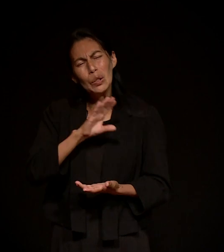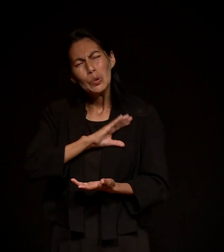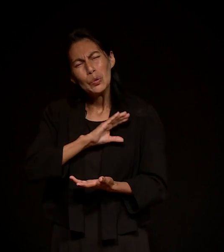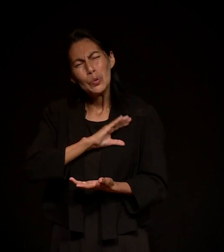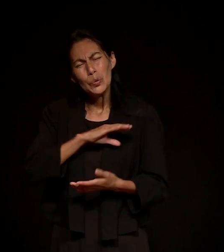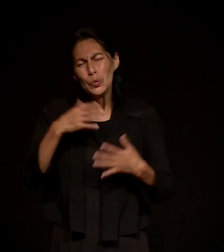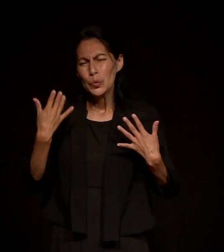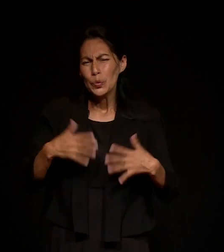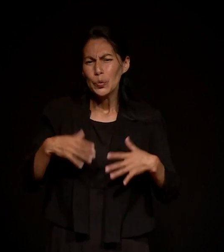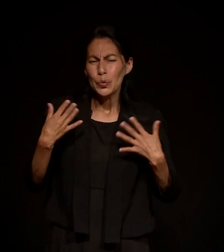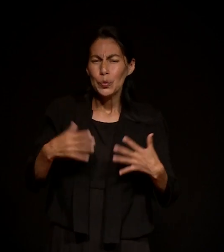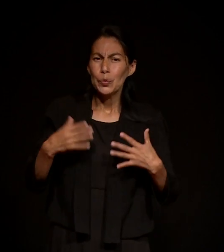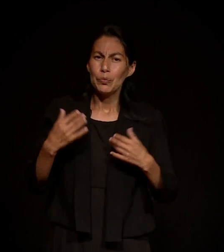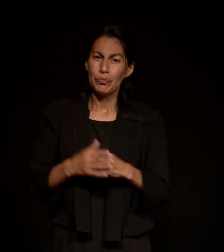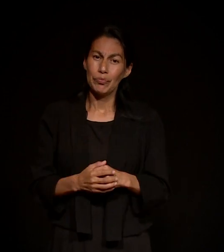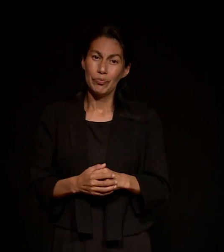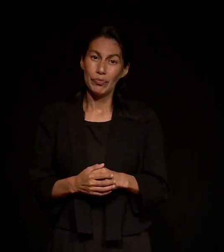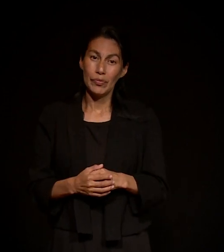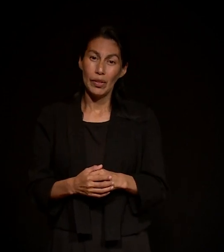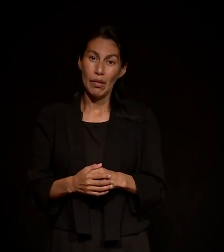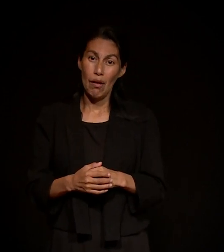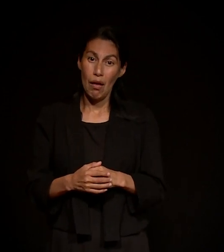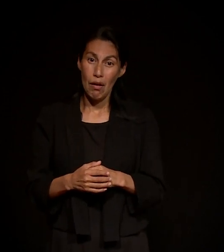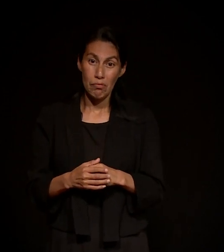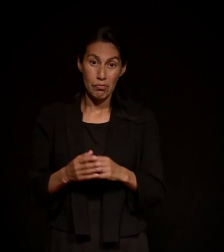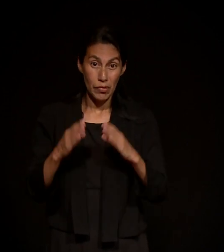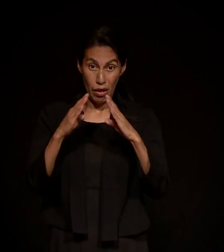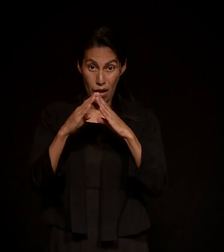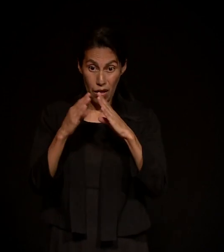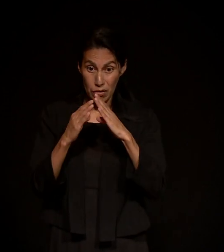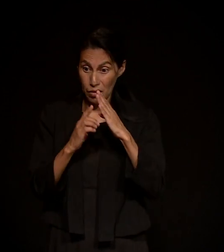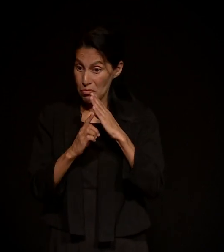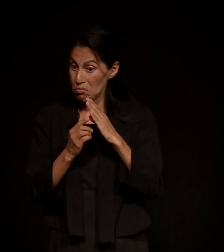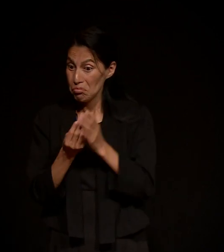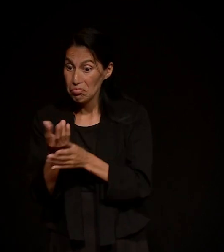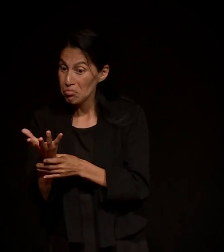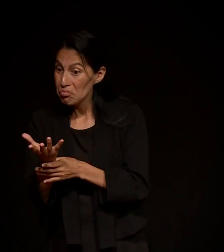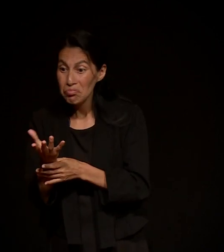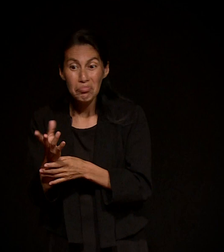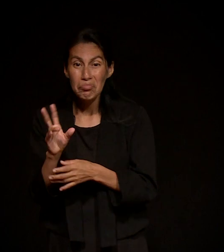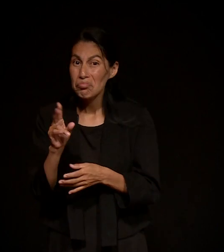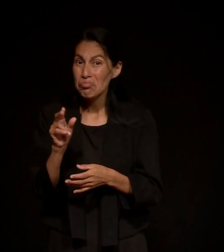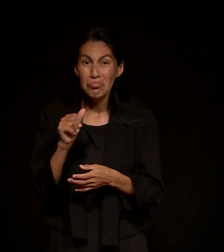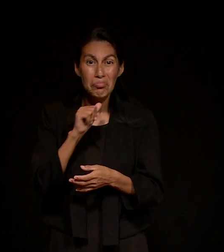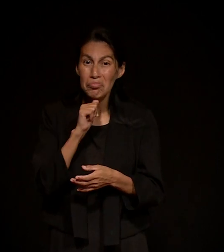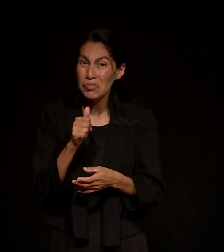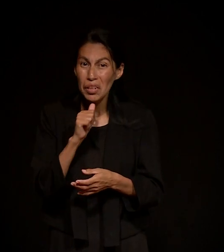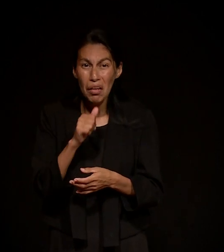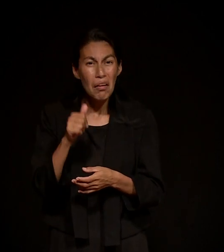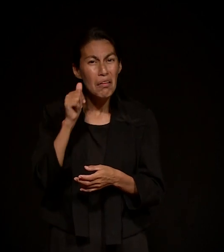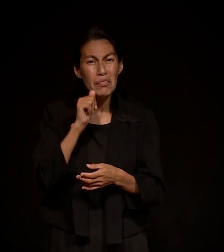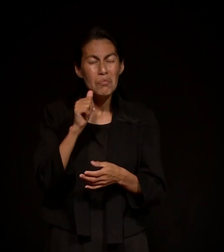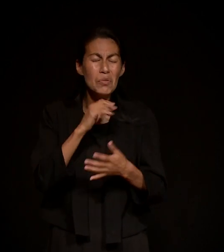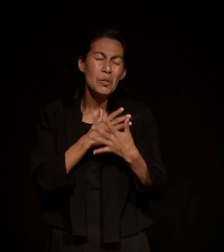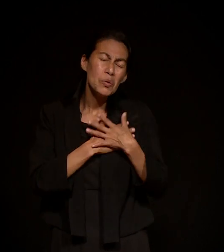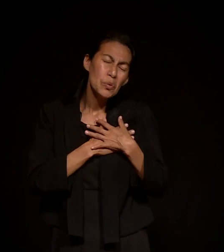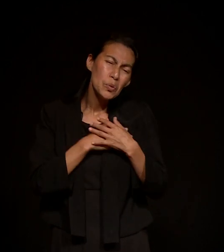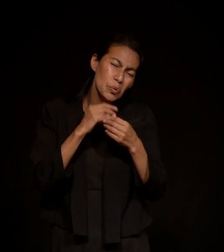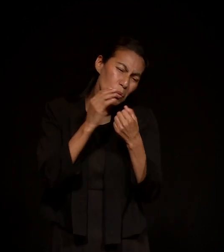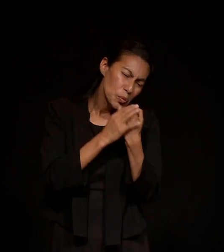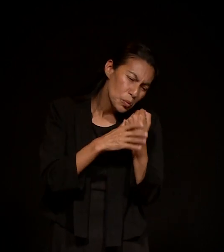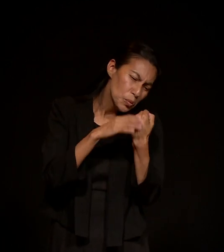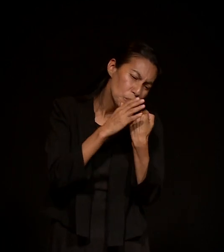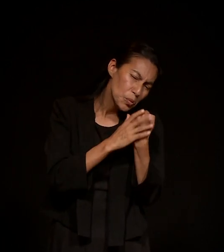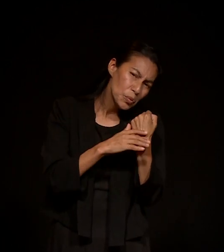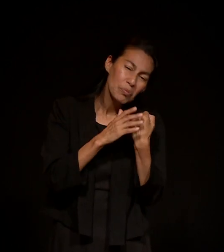una gatita que queríamos mucho. Y pues ella casi nunca salía de la casa, le gustaba estar en la casa, era muy amorosa,